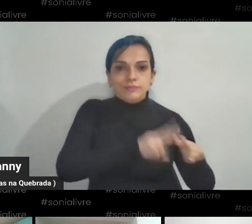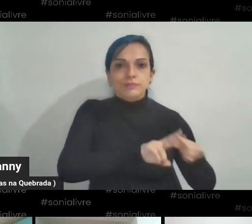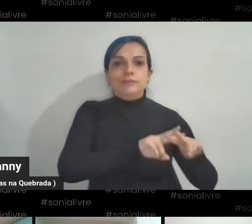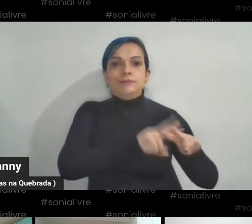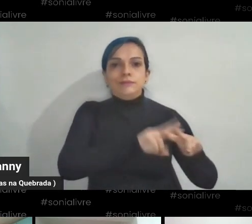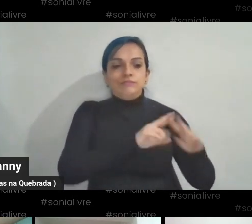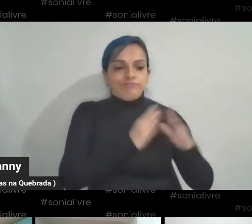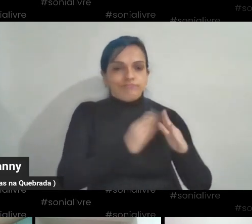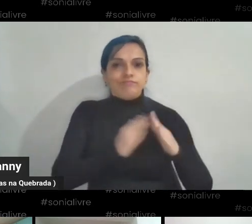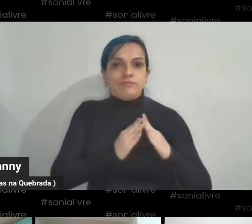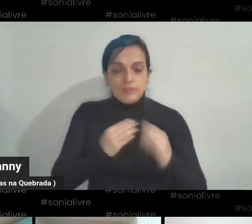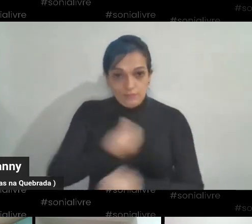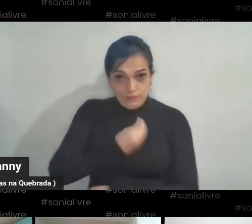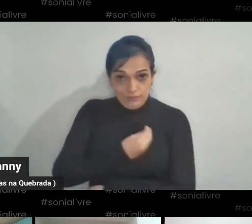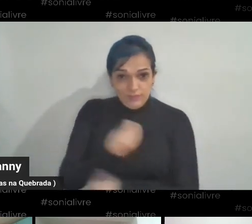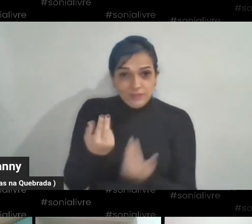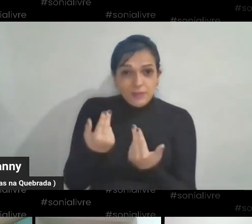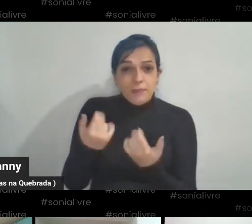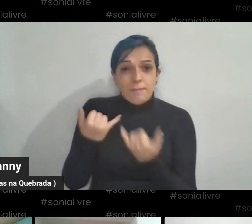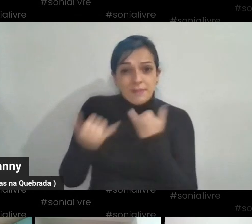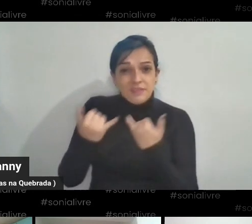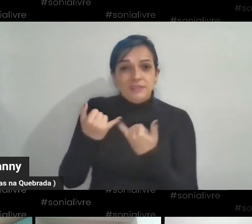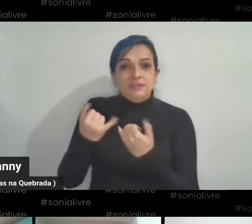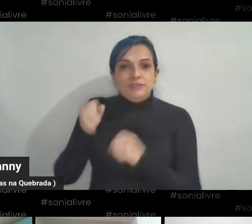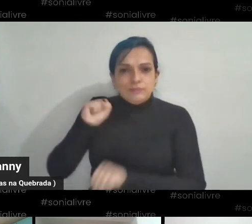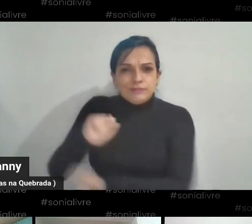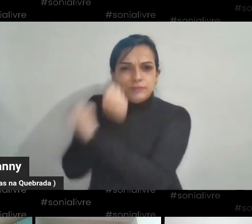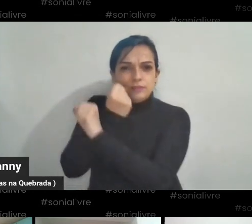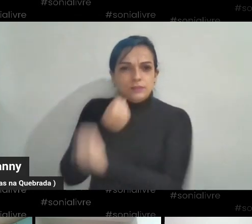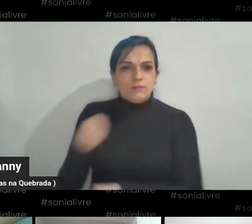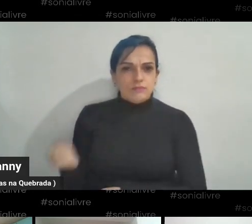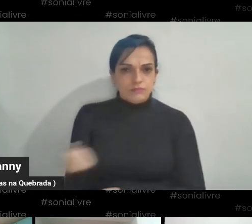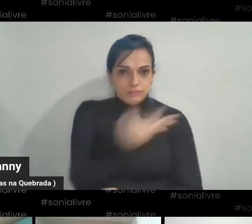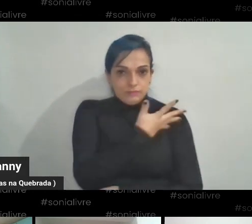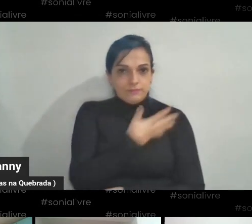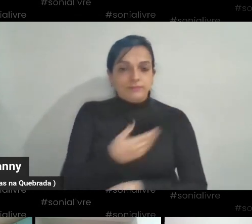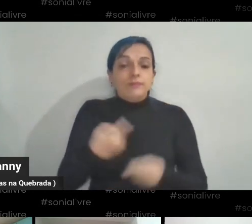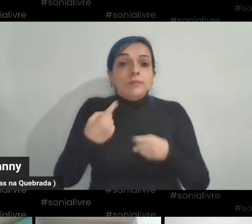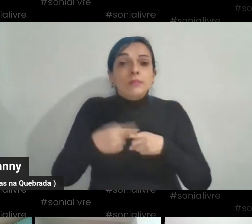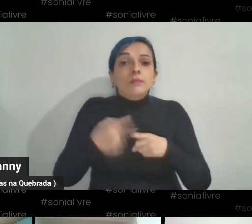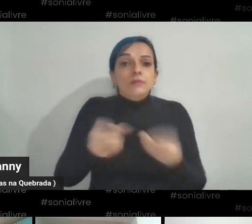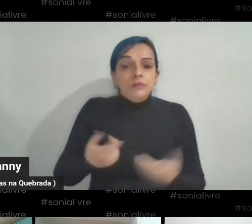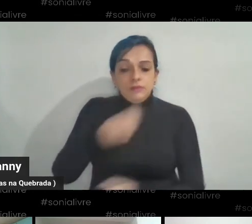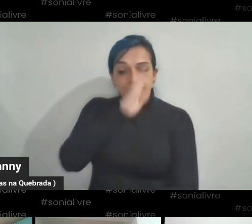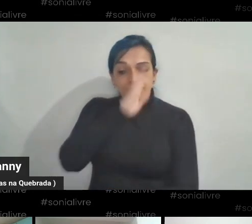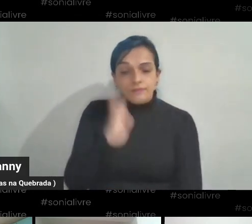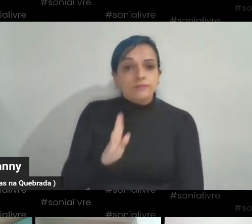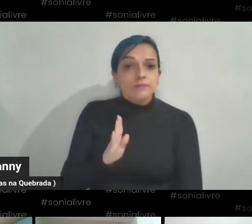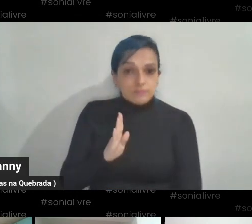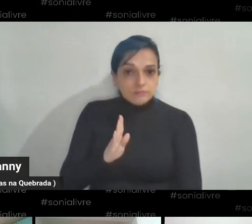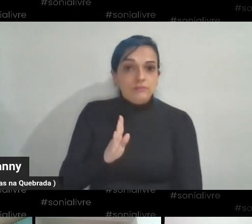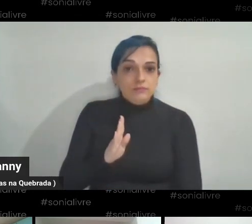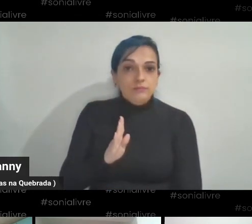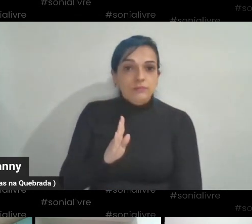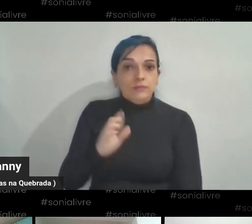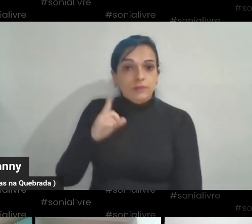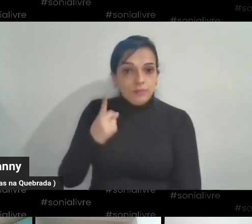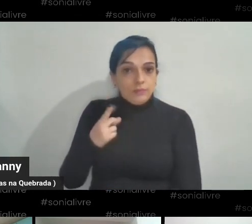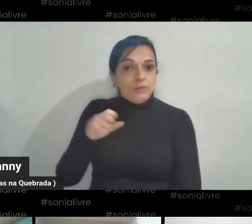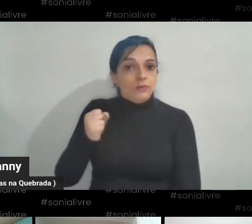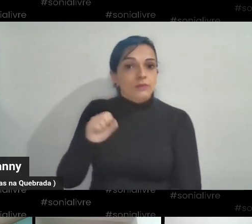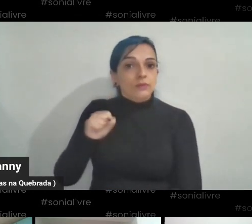vivendo essa escravidão moderna, porque o Brasil, em